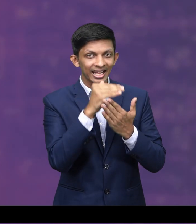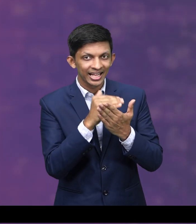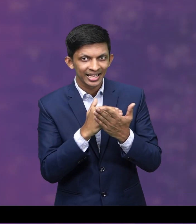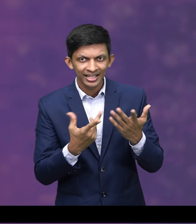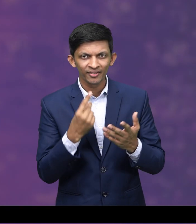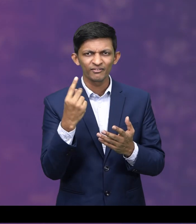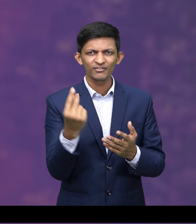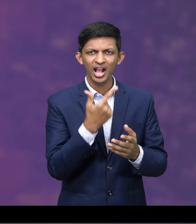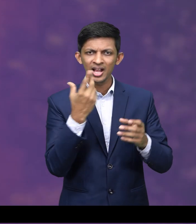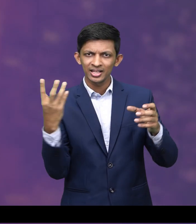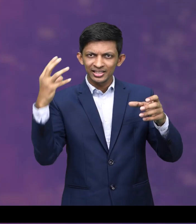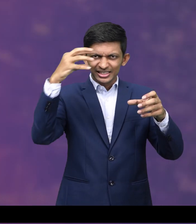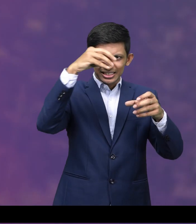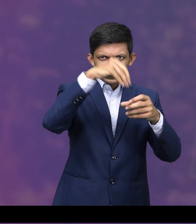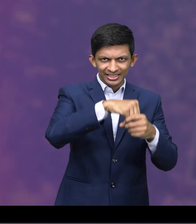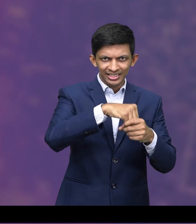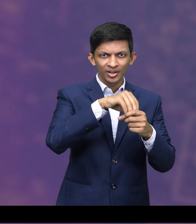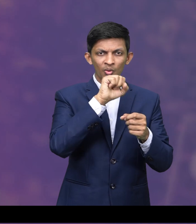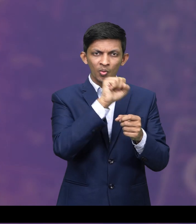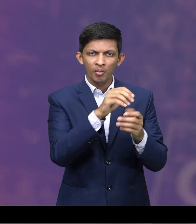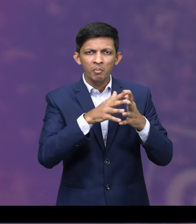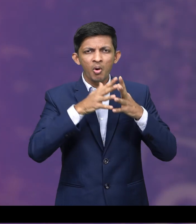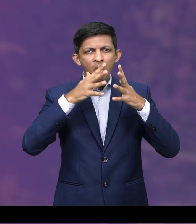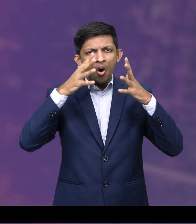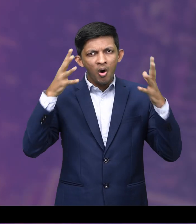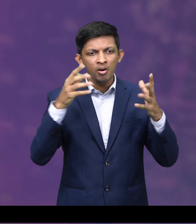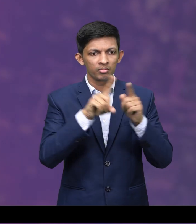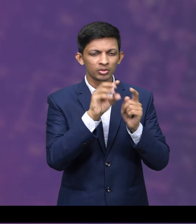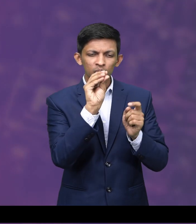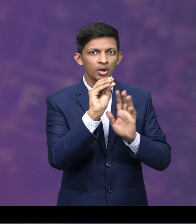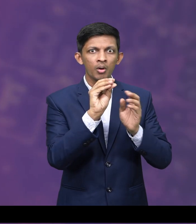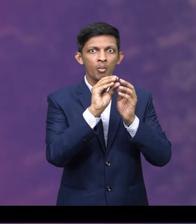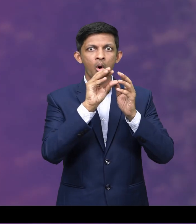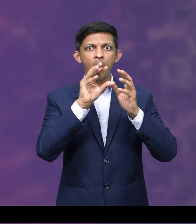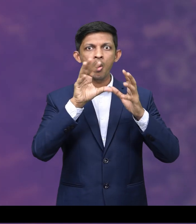అందువల్ల ఎక్కువ సంఖ్యలో ఎలక్ట్రాన్లను ఉంచడానికి ఎక్కువ షెల్లు అవసరం.